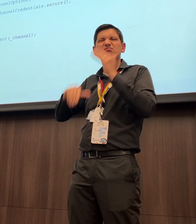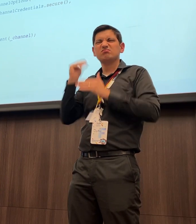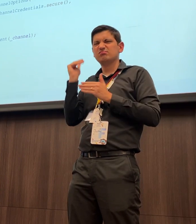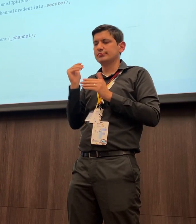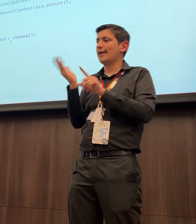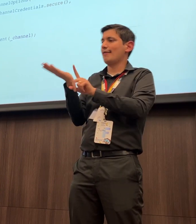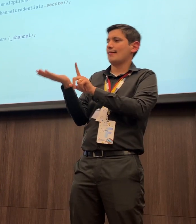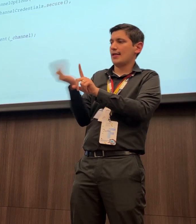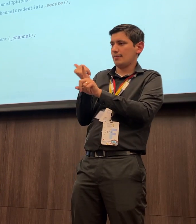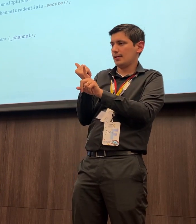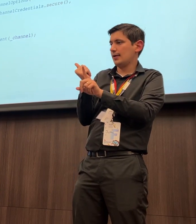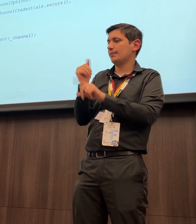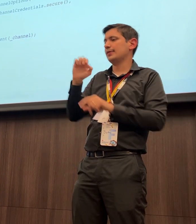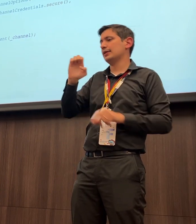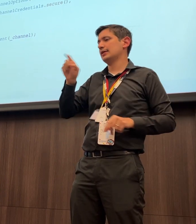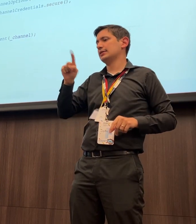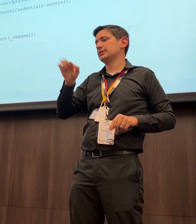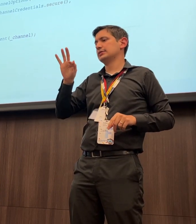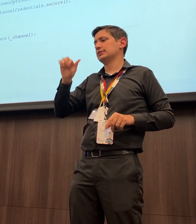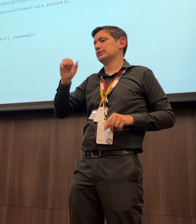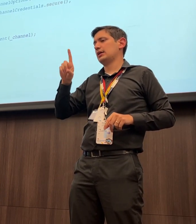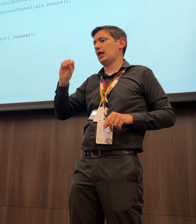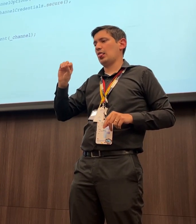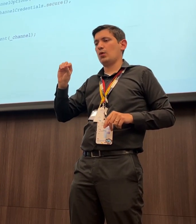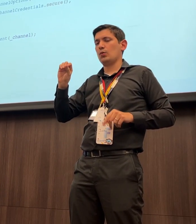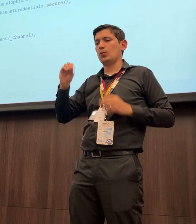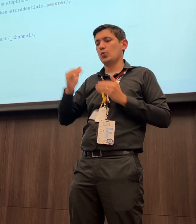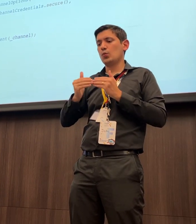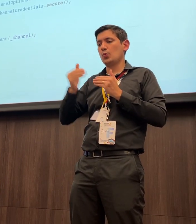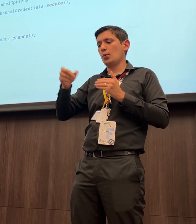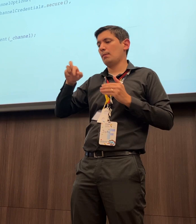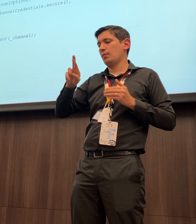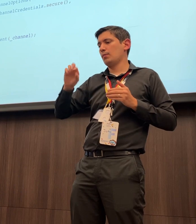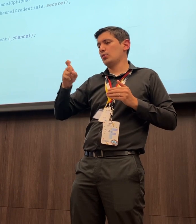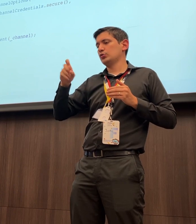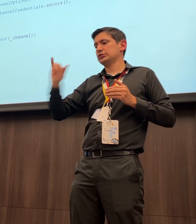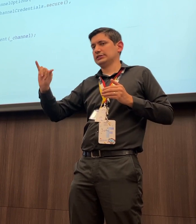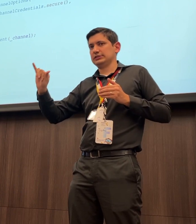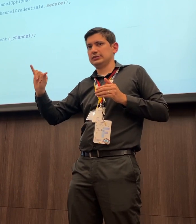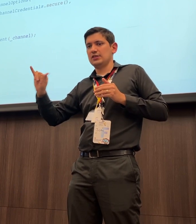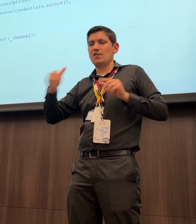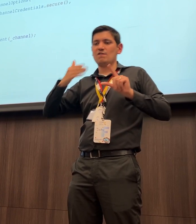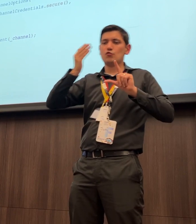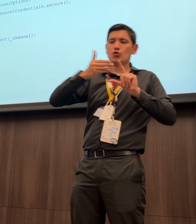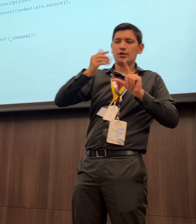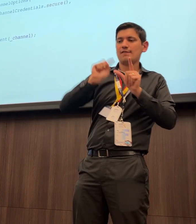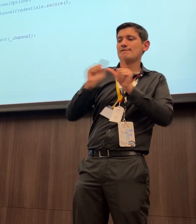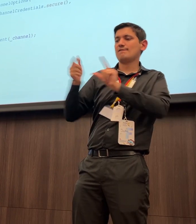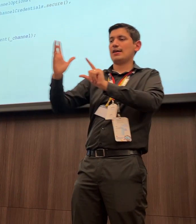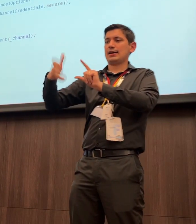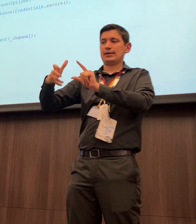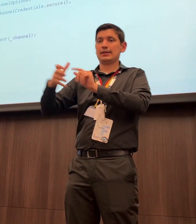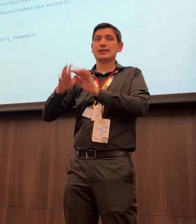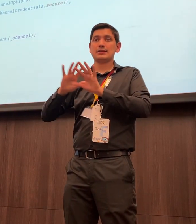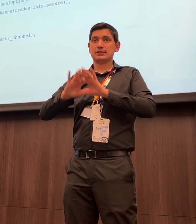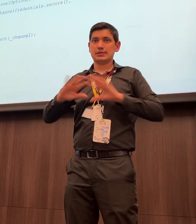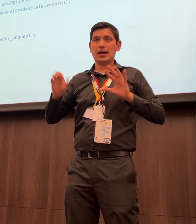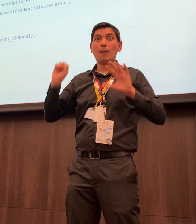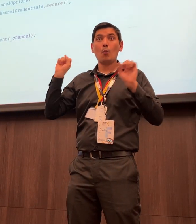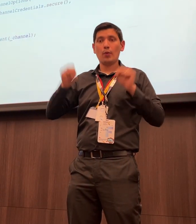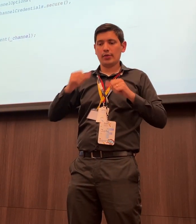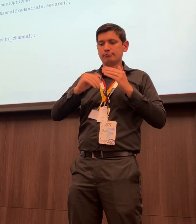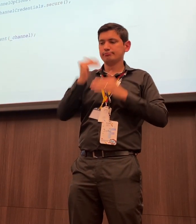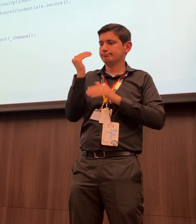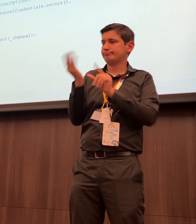a llamar el stub, que es básicamente como un proxy entre lo que sería el frontend y el backend. Y a partir de esto vamos a poder